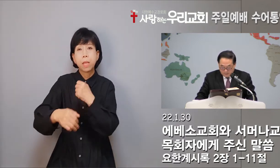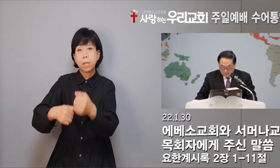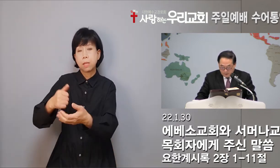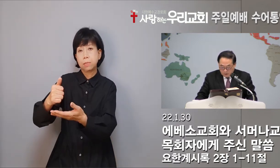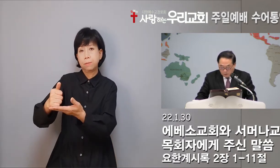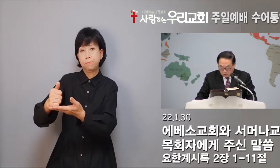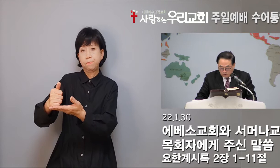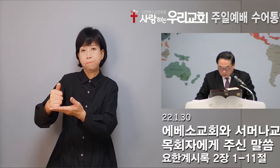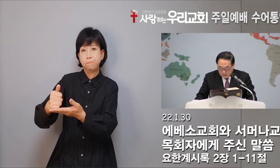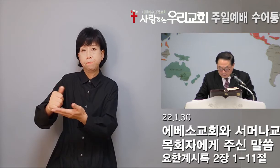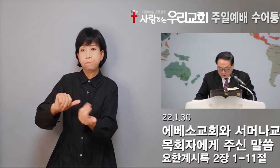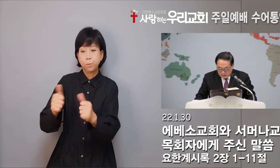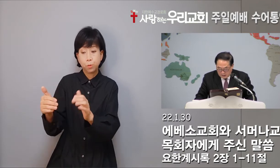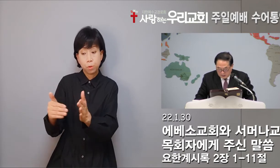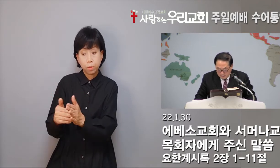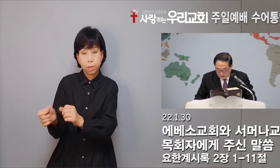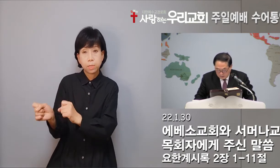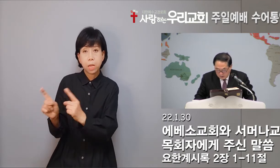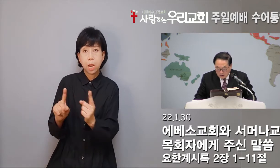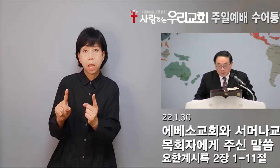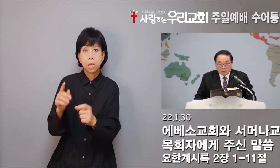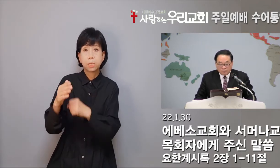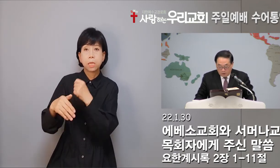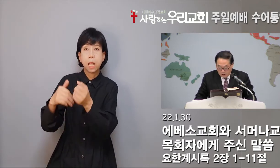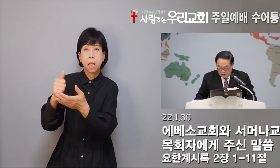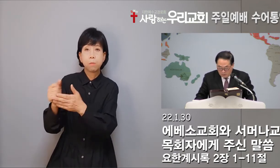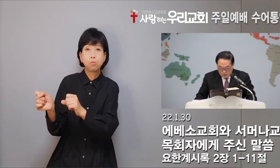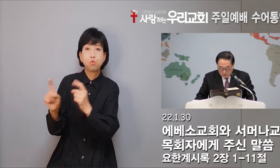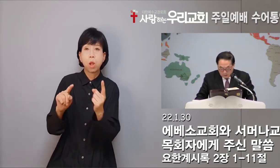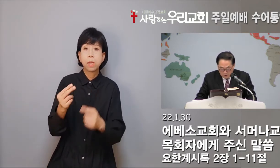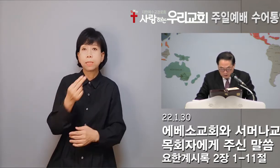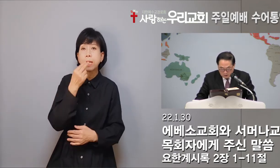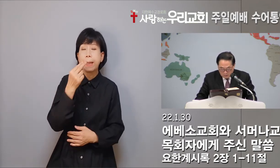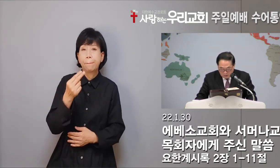것입니다. 또 죽었다가 살아나신 이인 그는